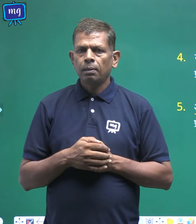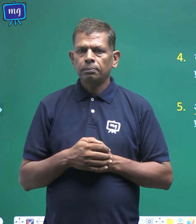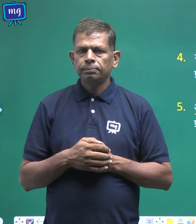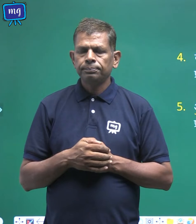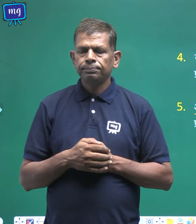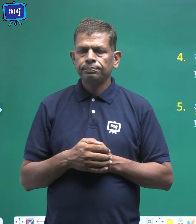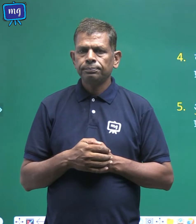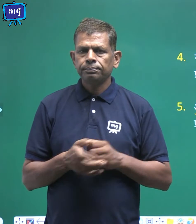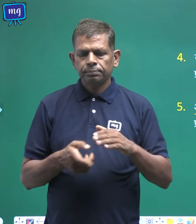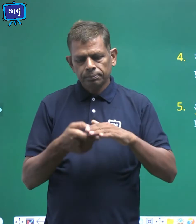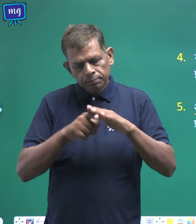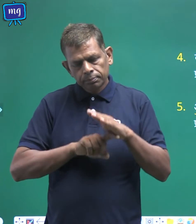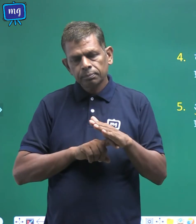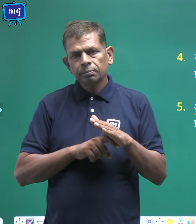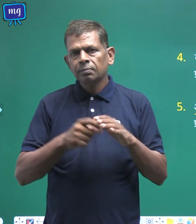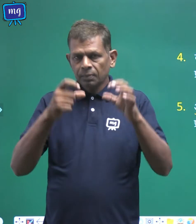अवतल दर्पण